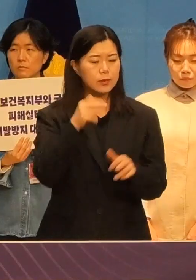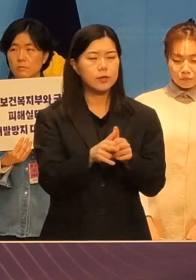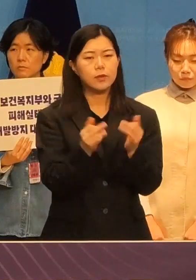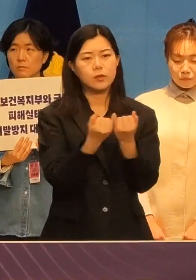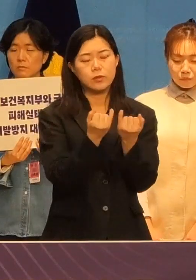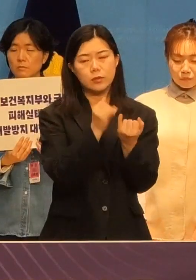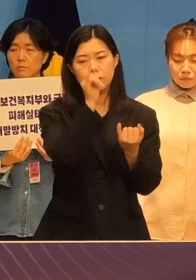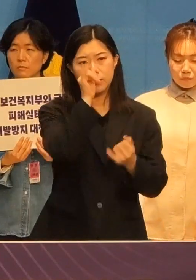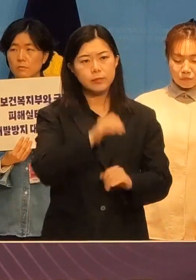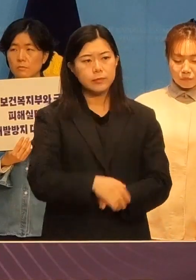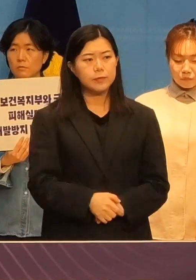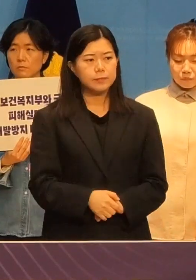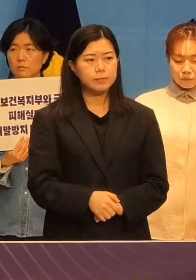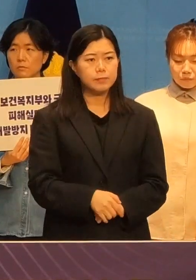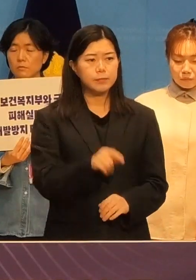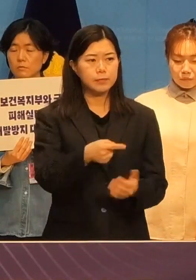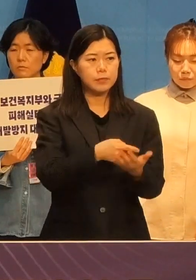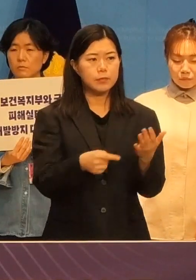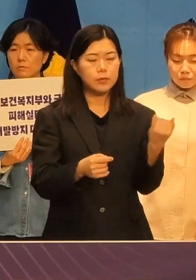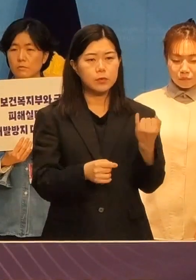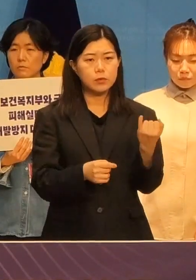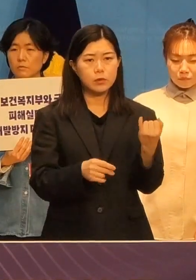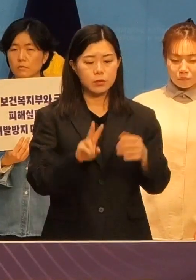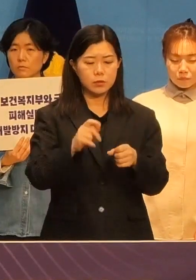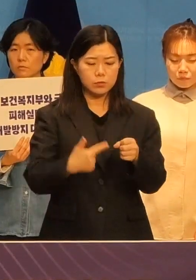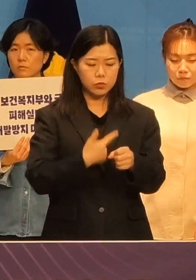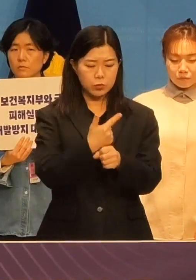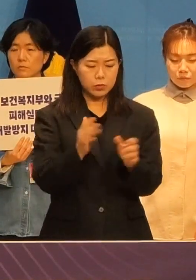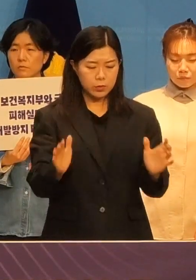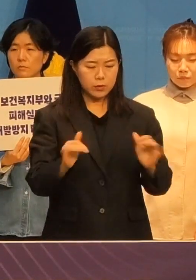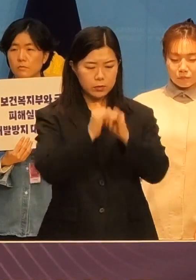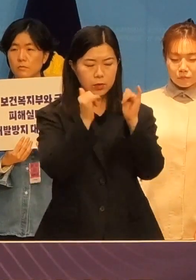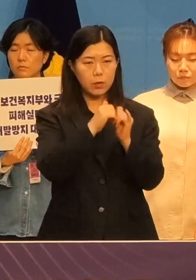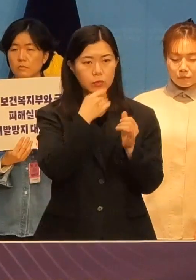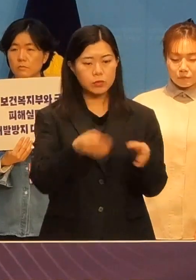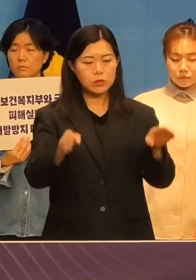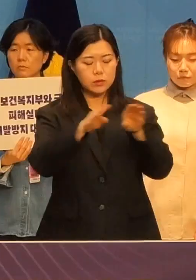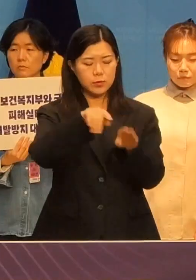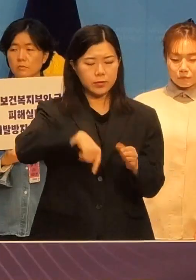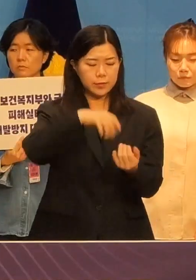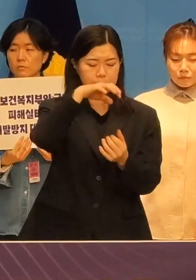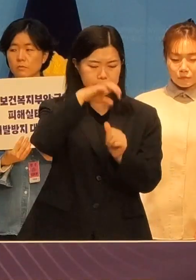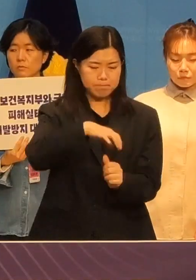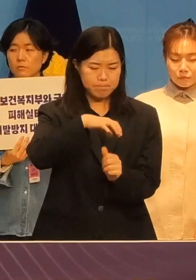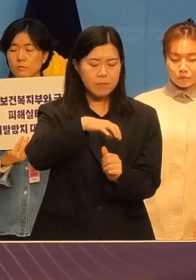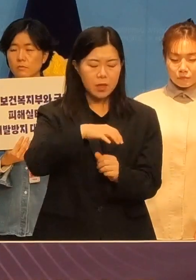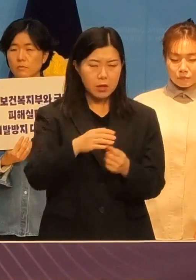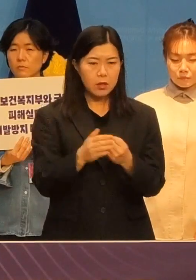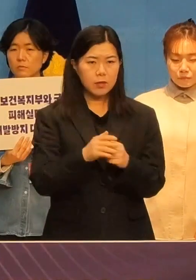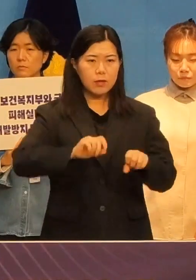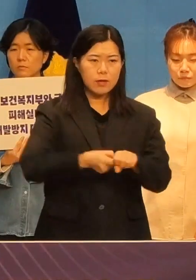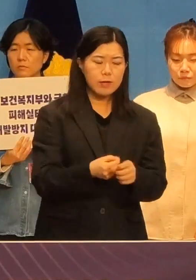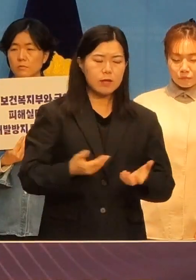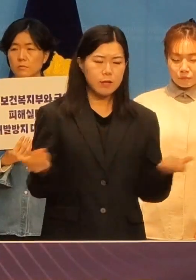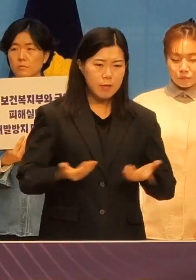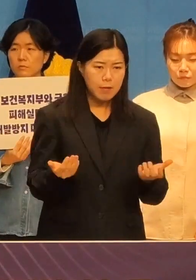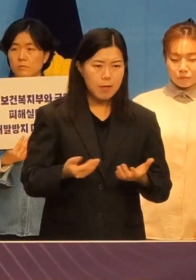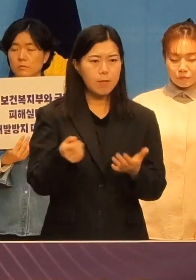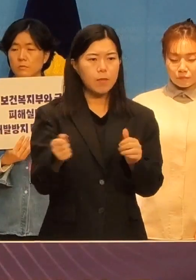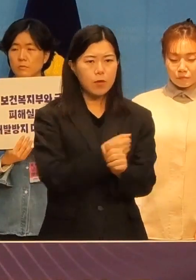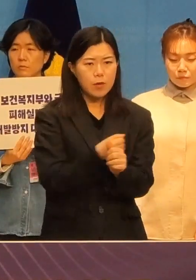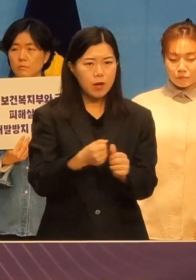있습니다. 그 피해 여성은 26년 동안 사회복지시설에 수용되어 강제노동과 폭력, 임금